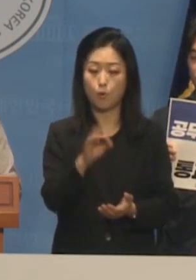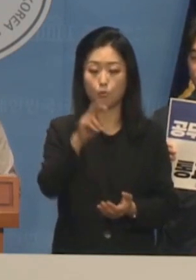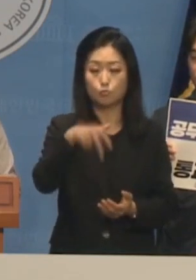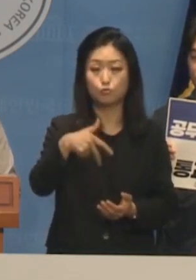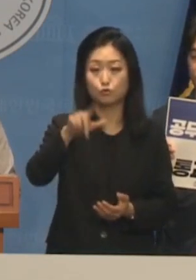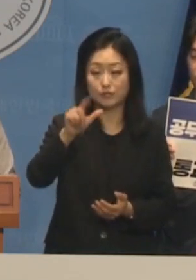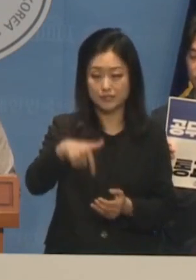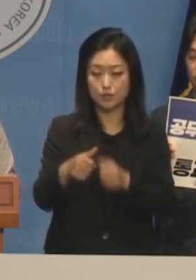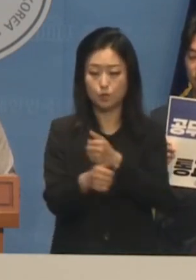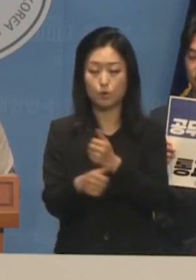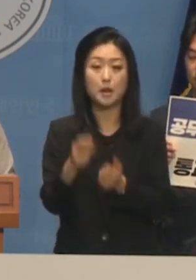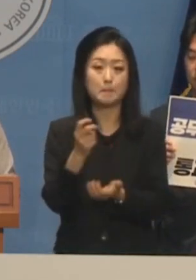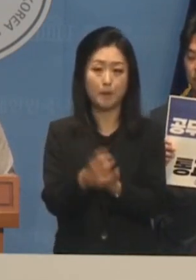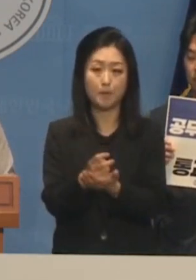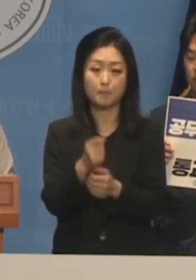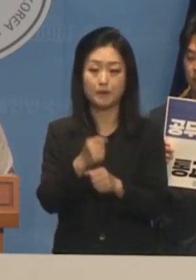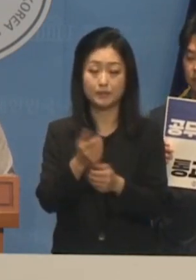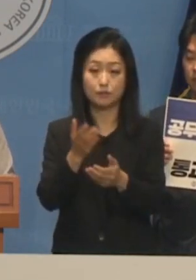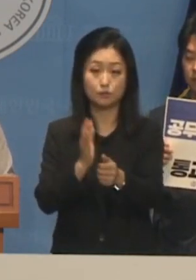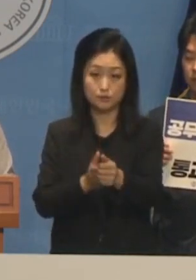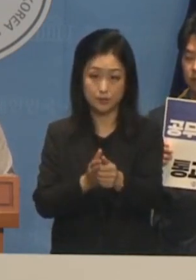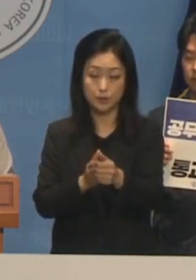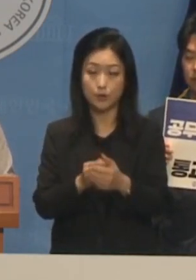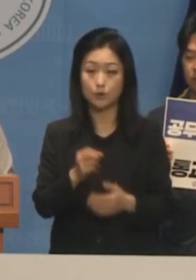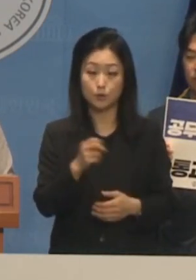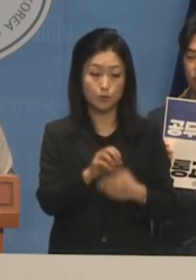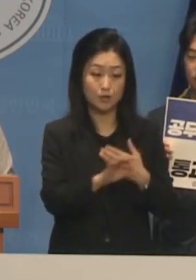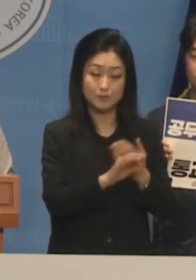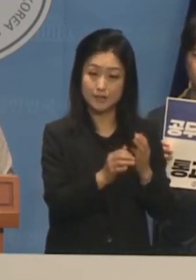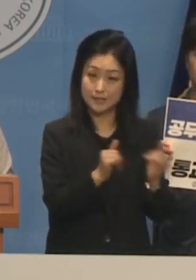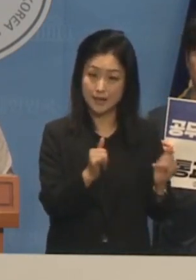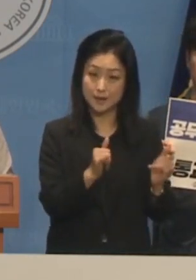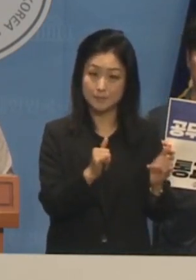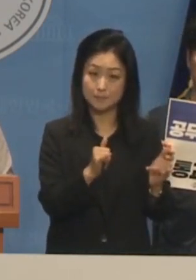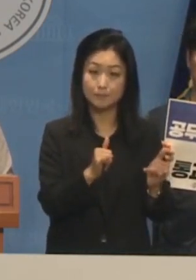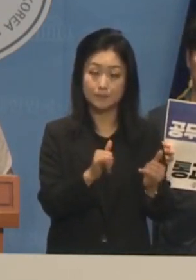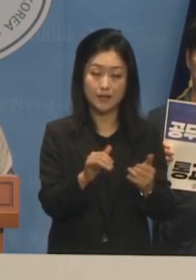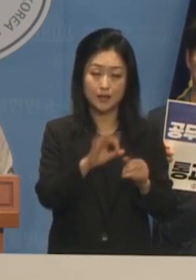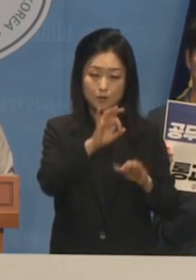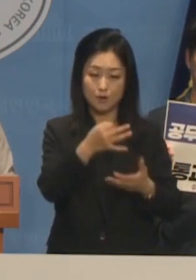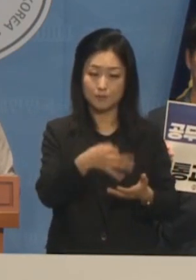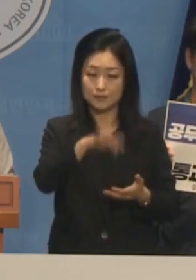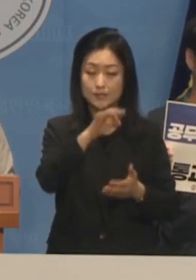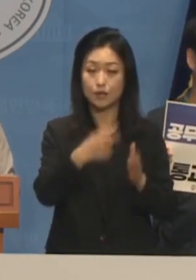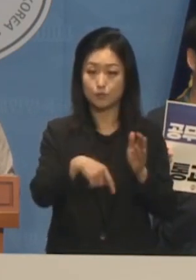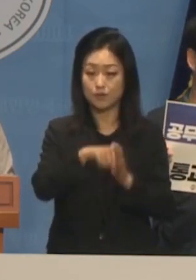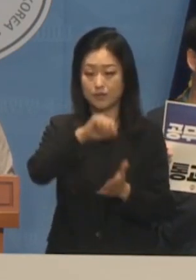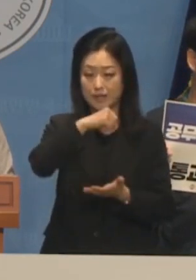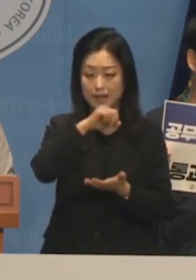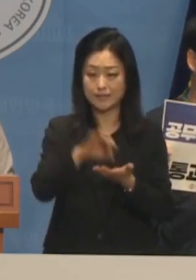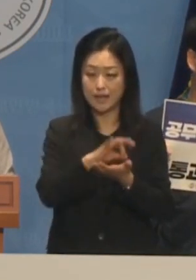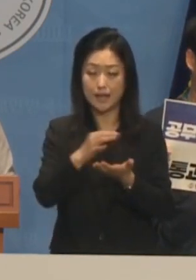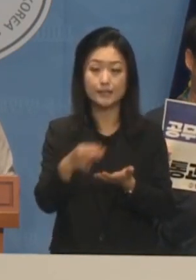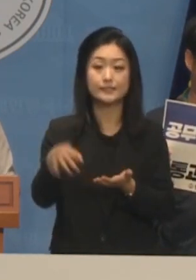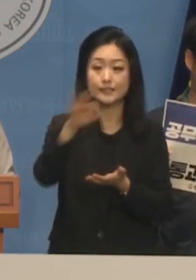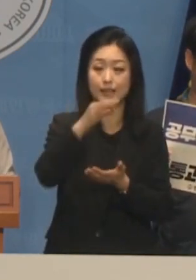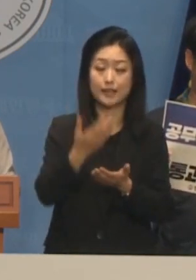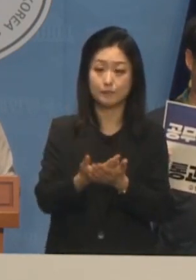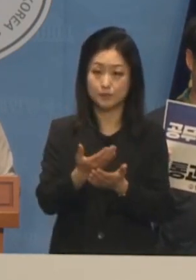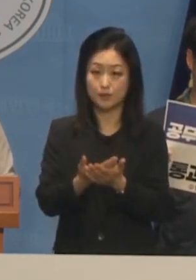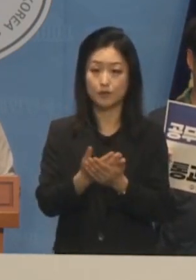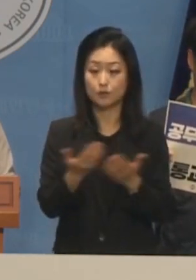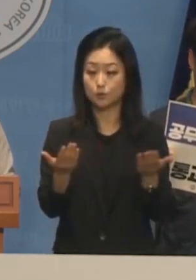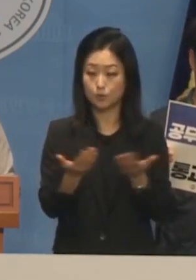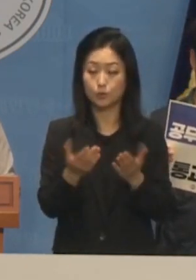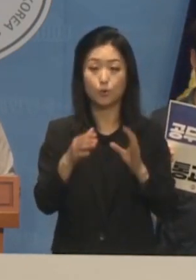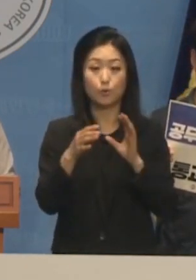또한 공공부문 비정규직의 처우 개선을 위한 예산 정액도 필요합니다. 정부가 노동시장 양극화